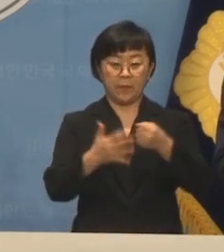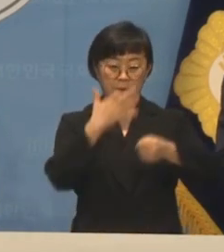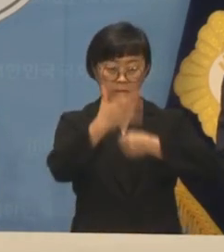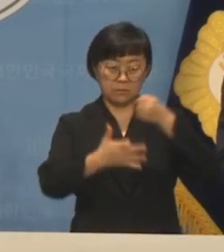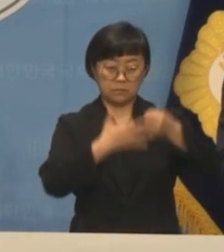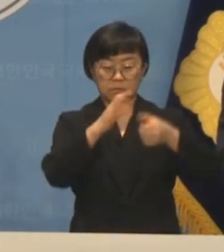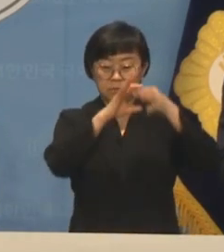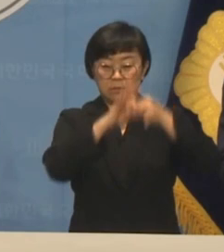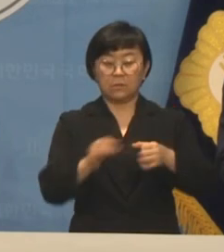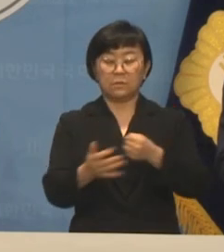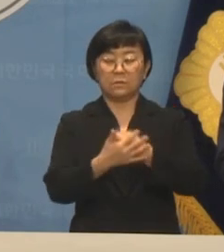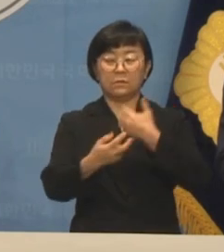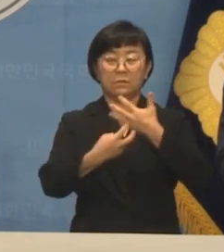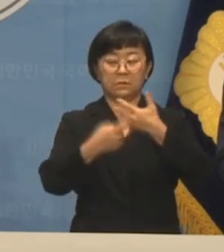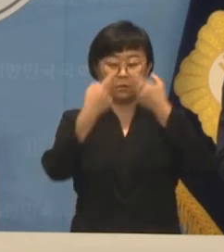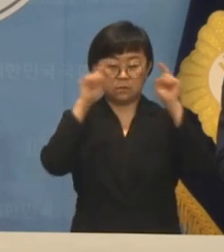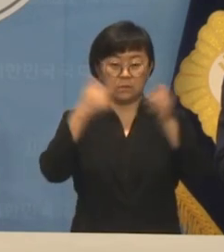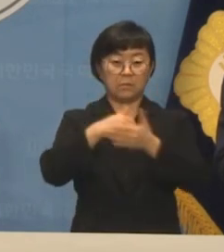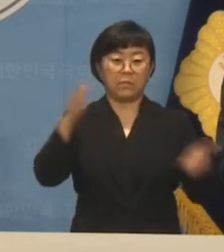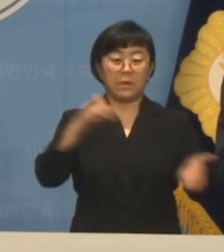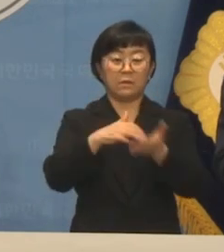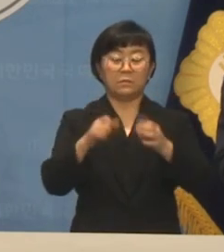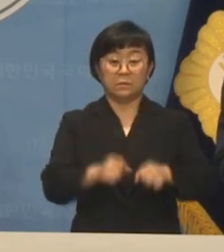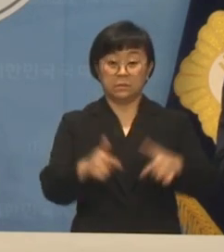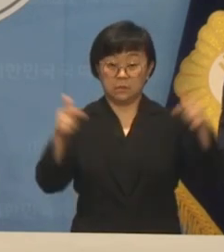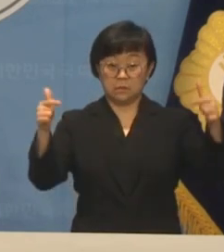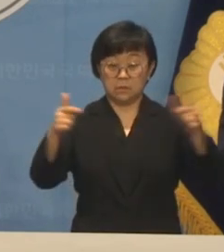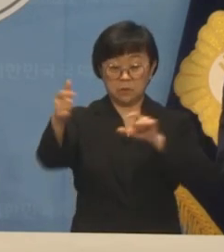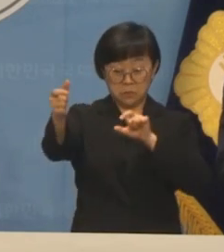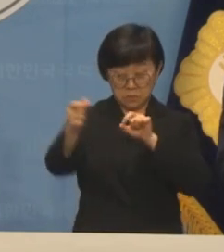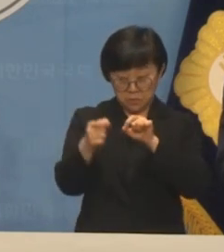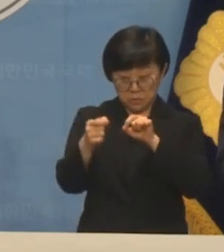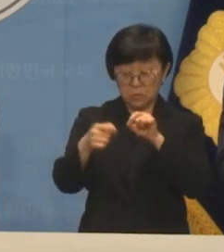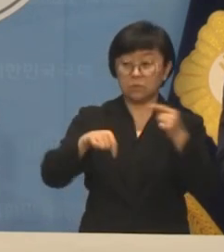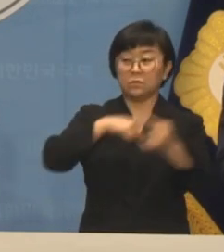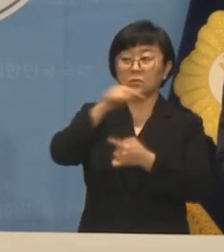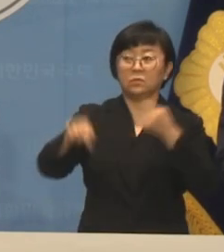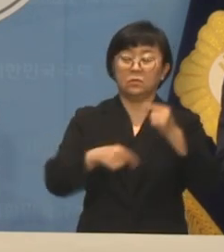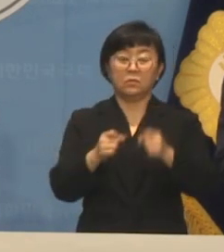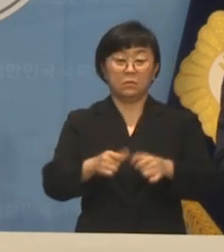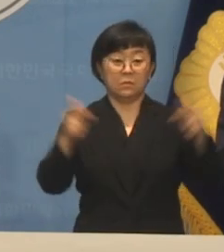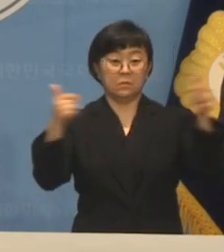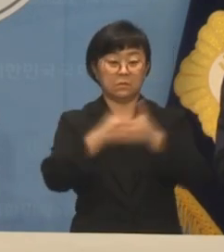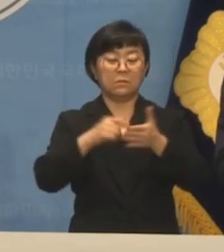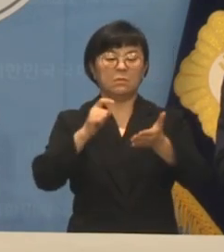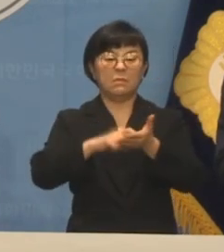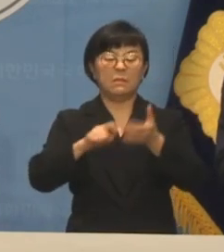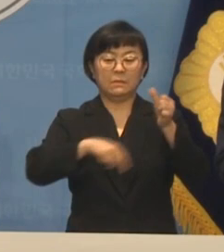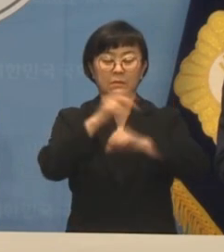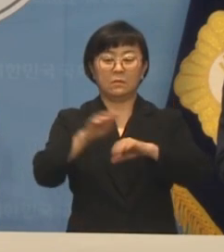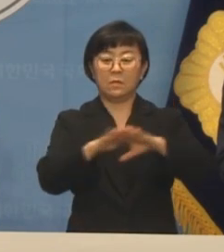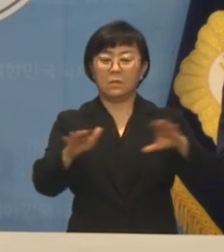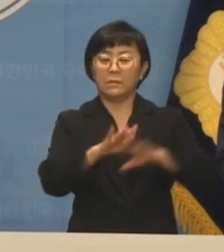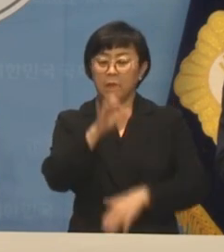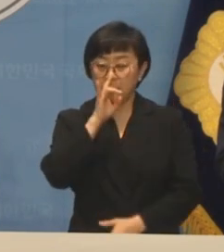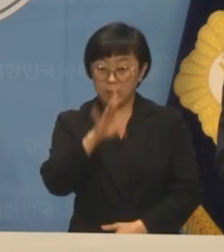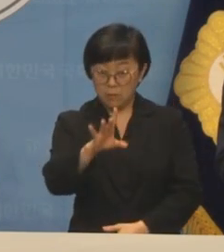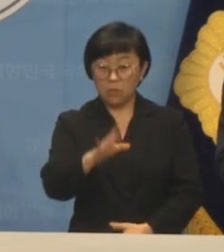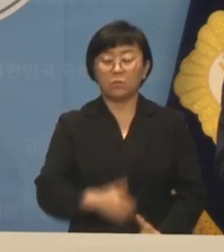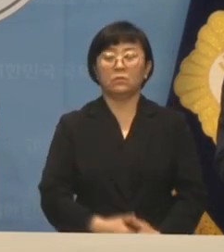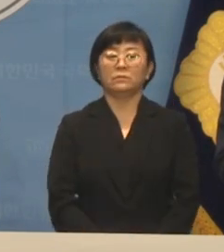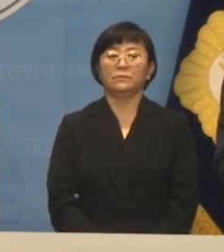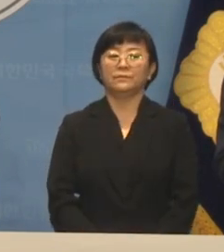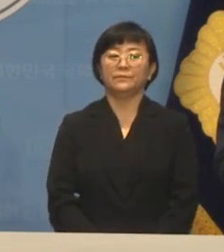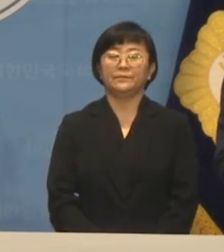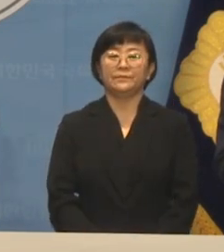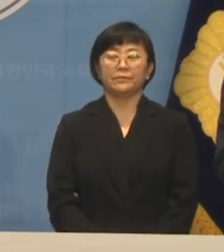동결돼 왔던 의대 정원 확대를 앞둔 지금 공공의료 운영 확대가 비상대책으로만 그쳐서는 안 됩니다.